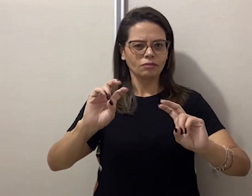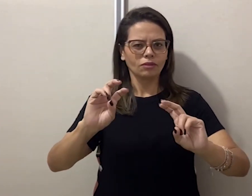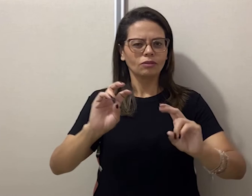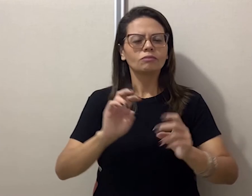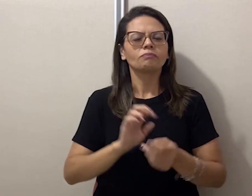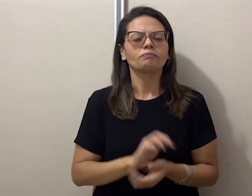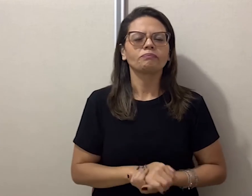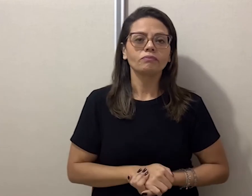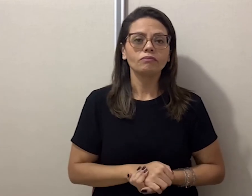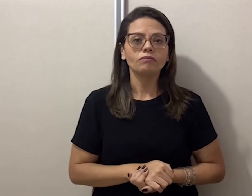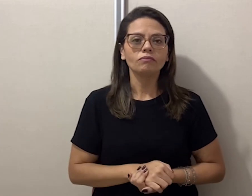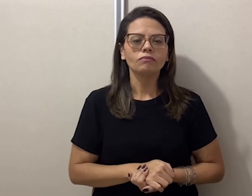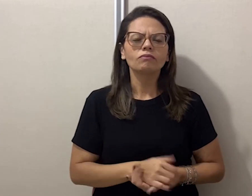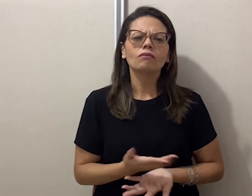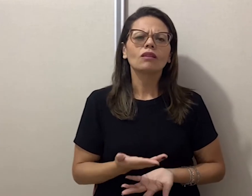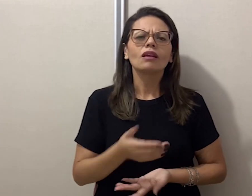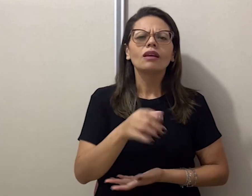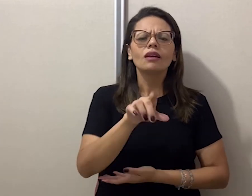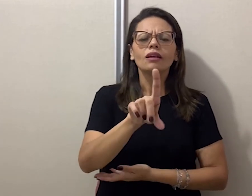2 horas. Percebeu isso?